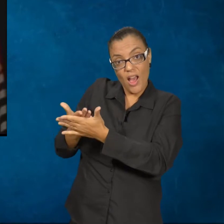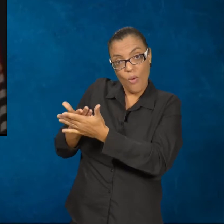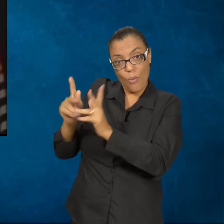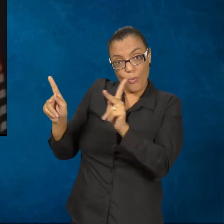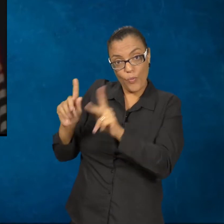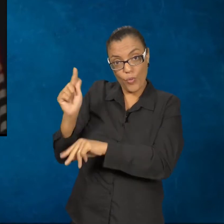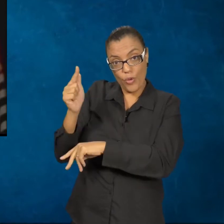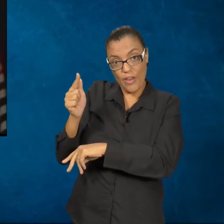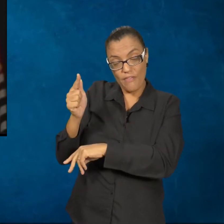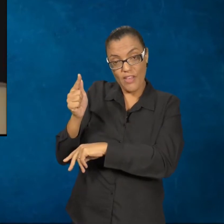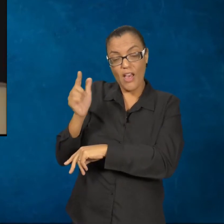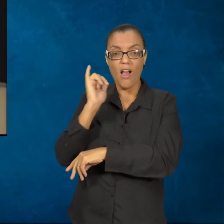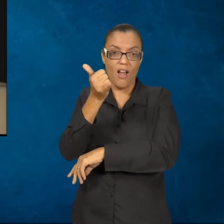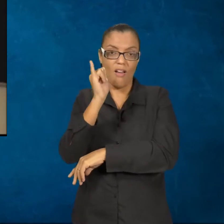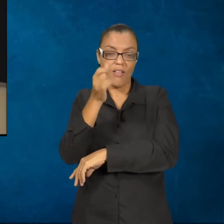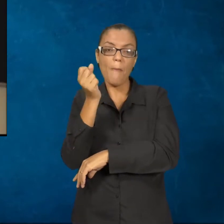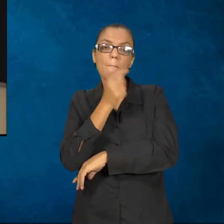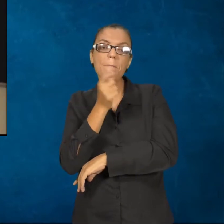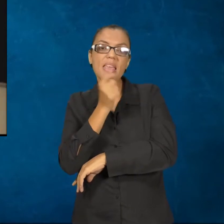aula? Da piada.